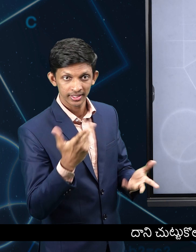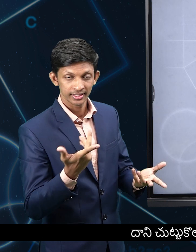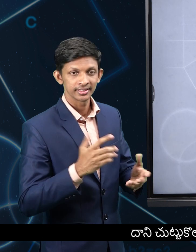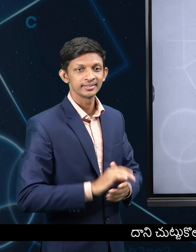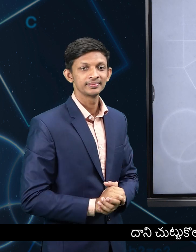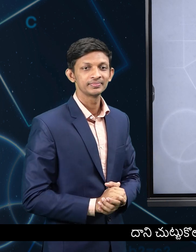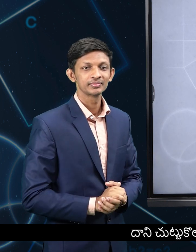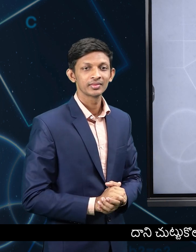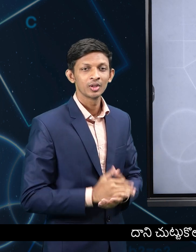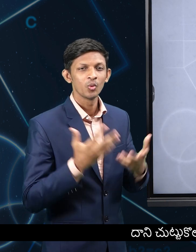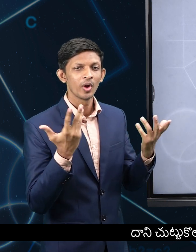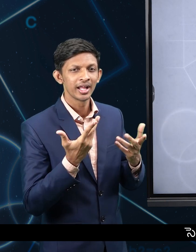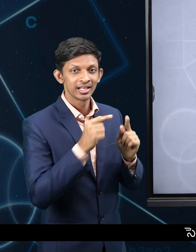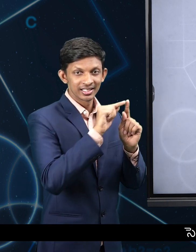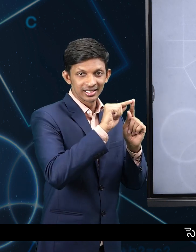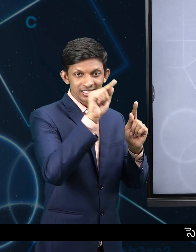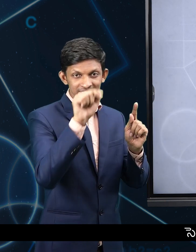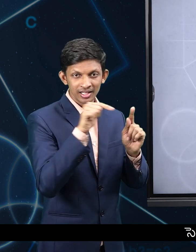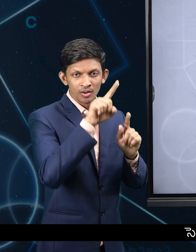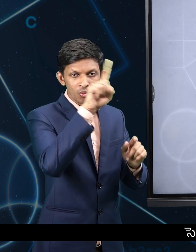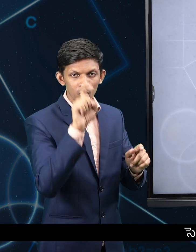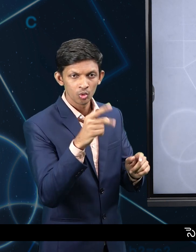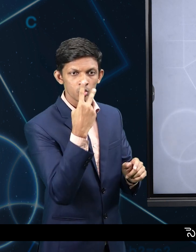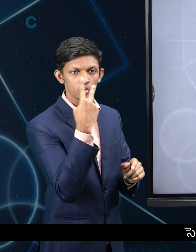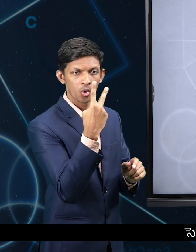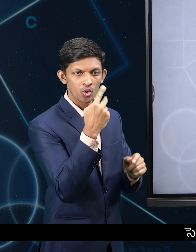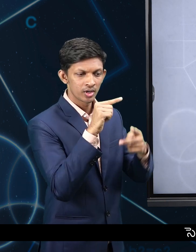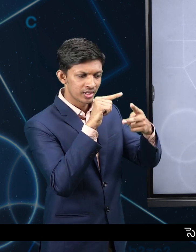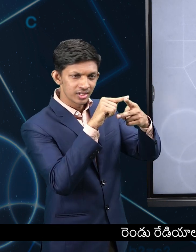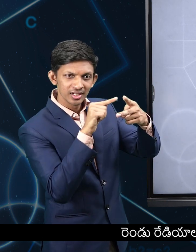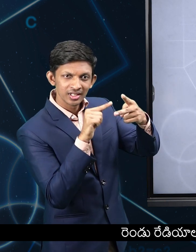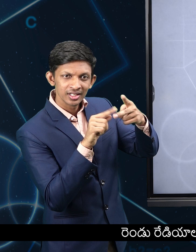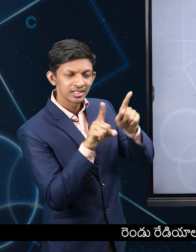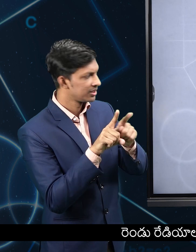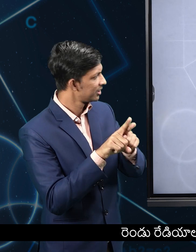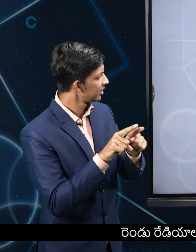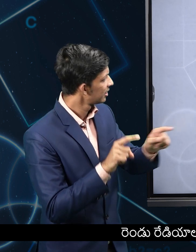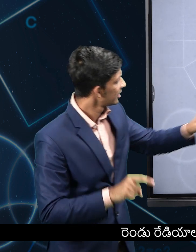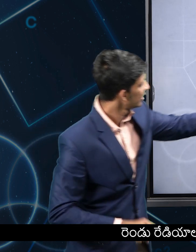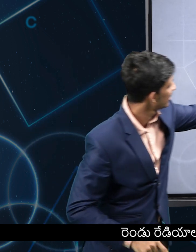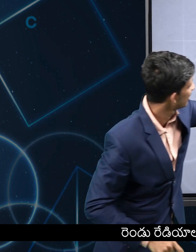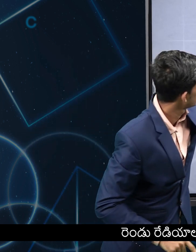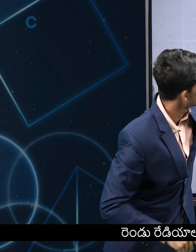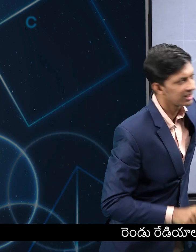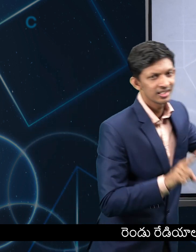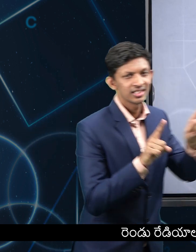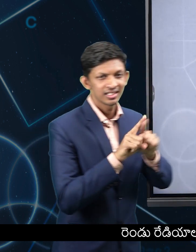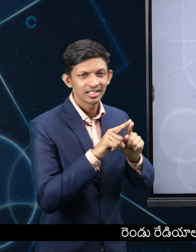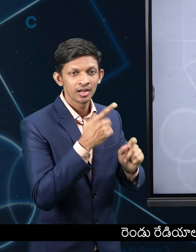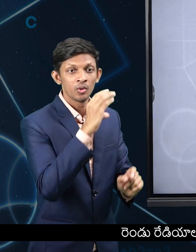కాదా? సెక్టార్ యొక్క సరిహద్దు ఏమిటి? 2 రేడియాలు OA మరియు OB